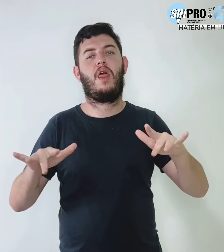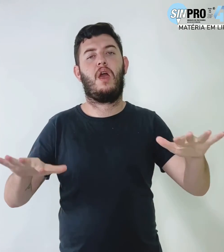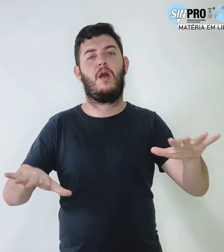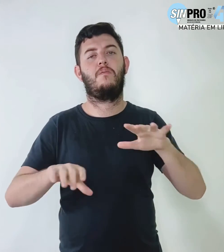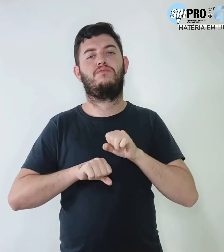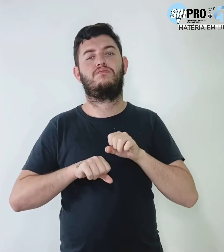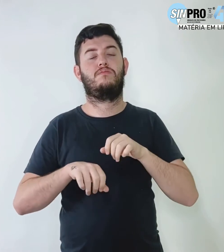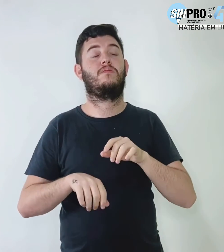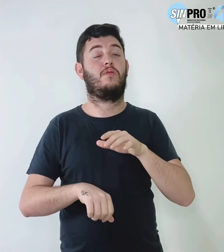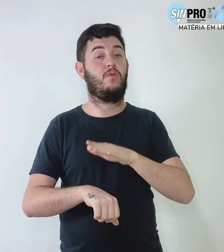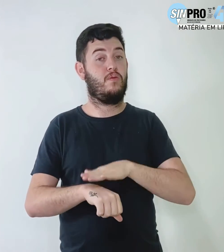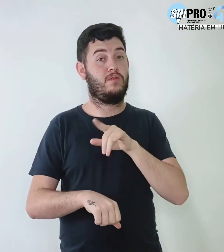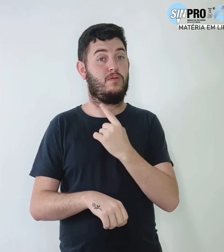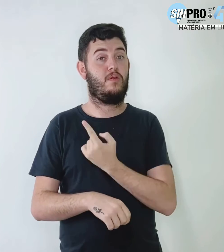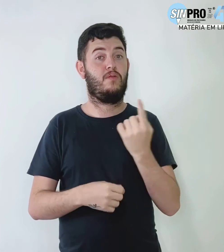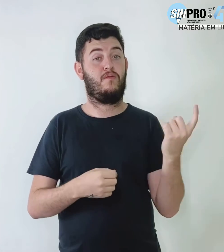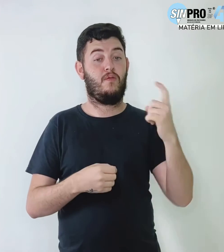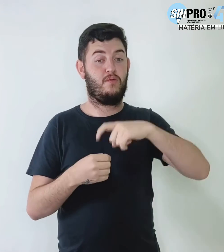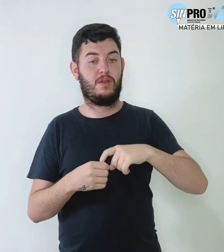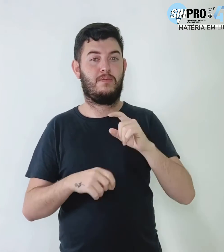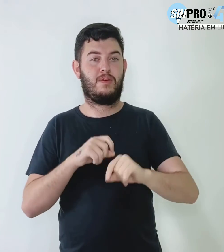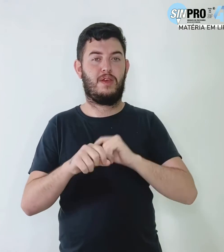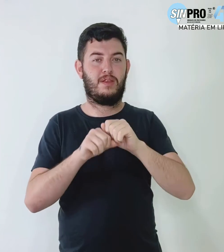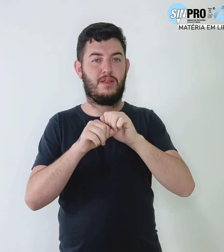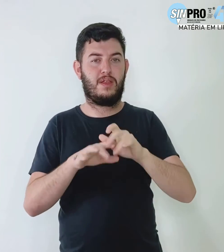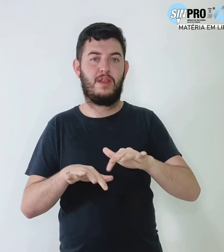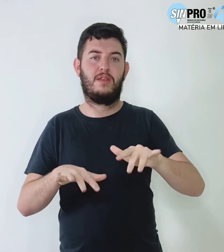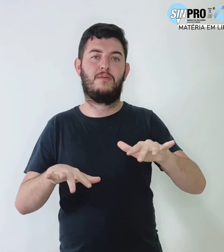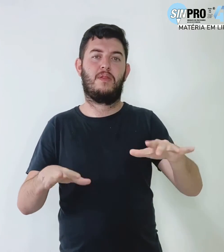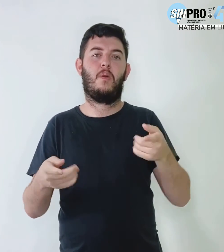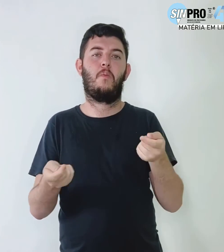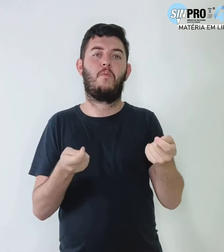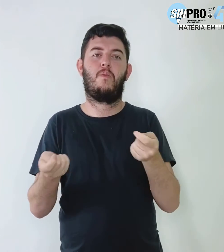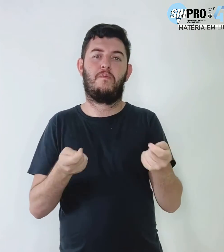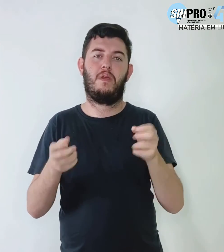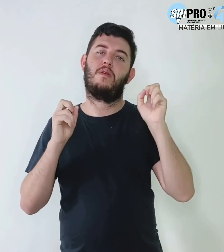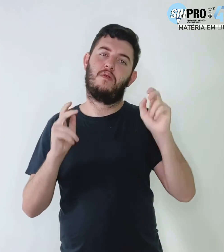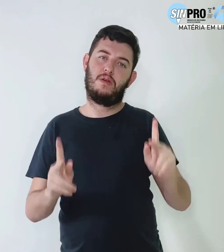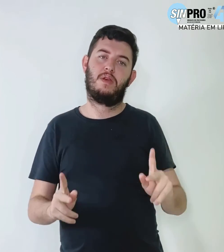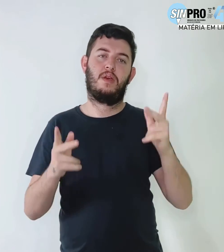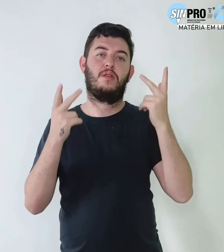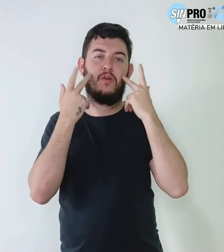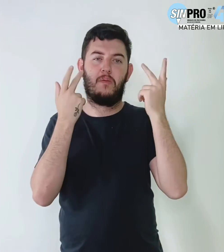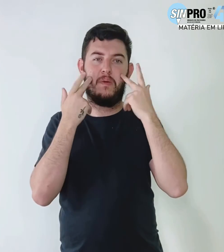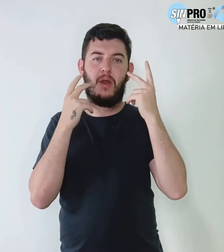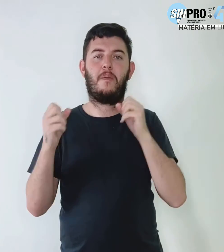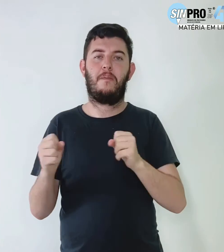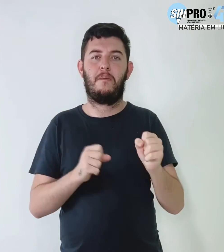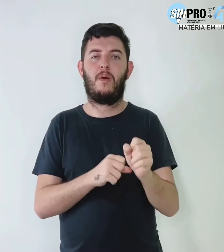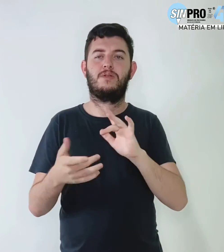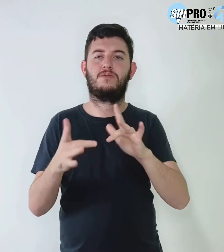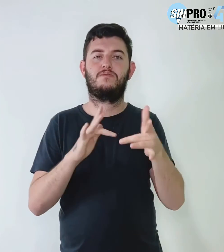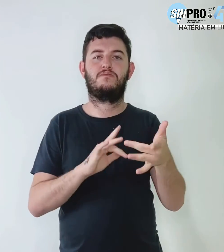vírus. Quando retornarmos ao cenário de transmissão moderada, aí sim, a gente